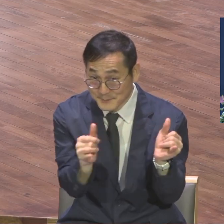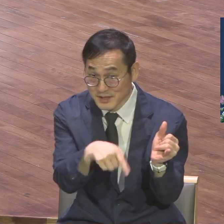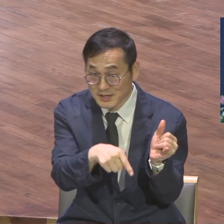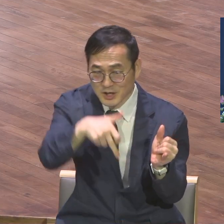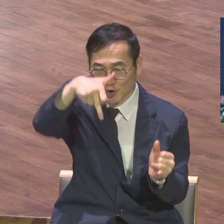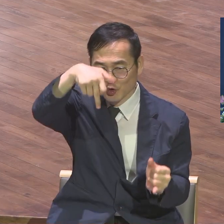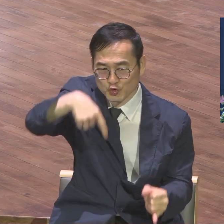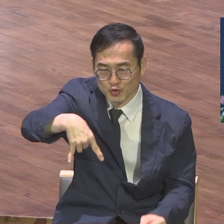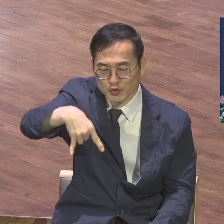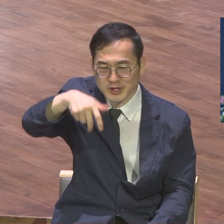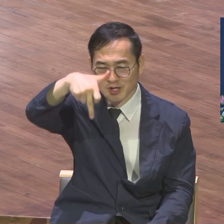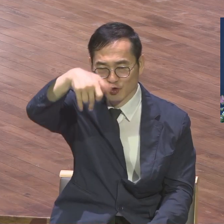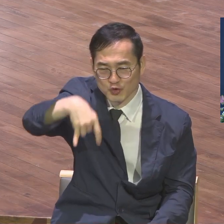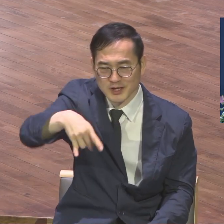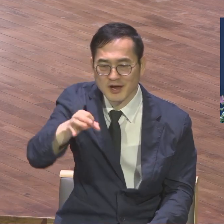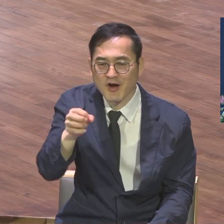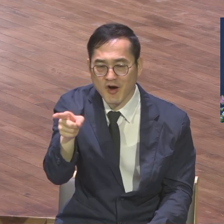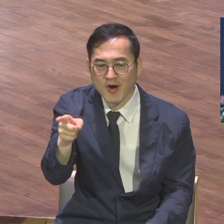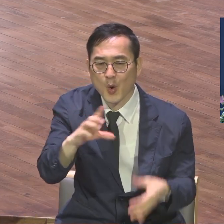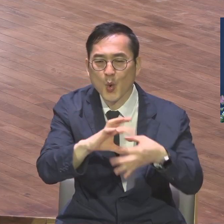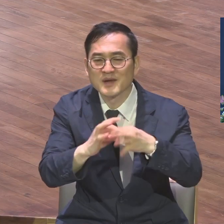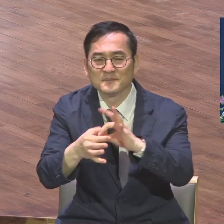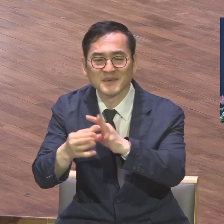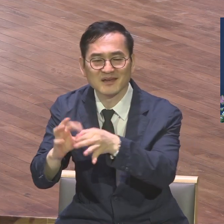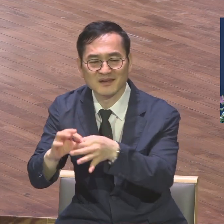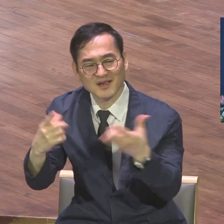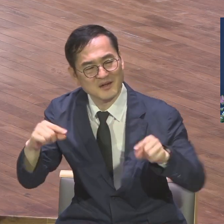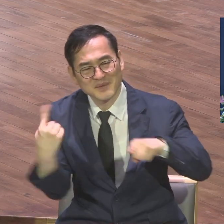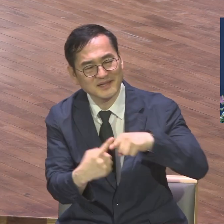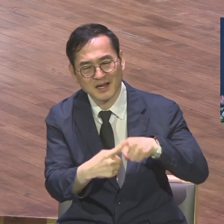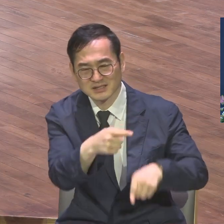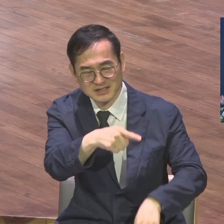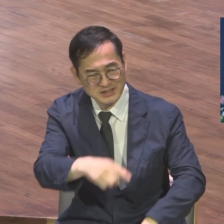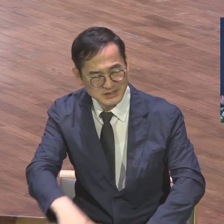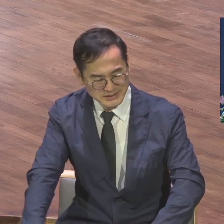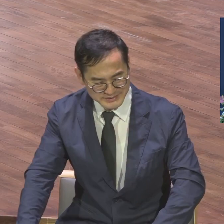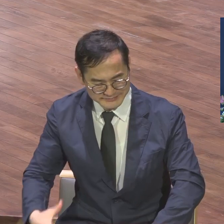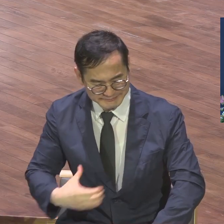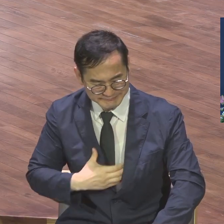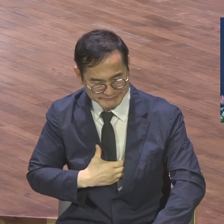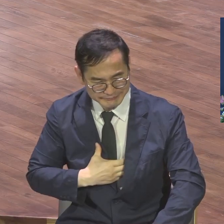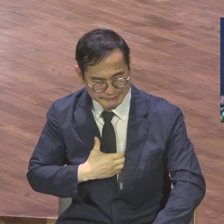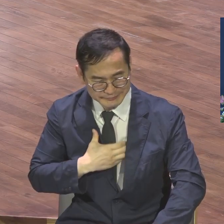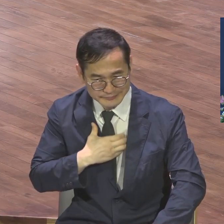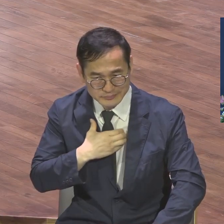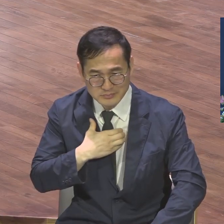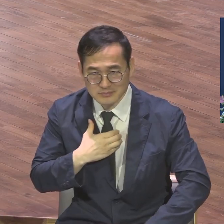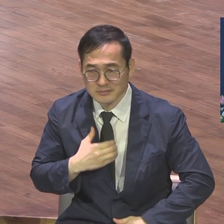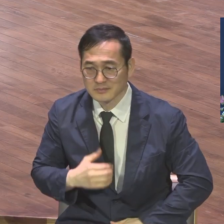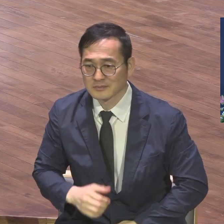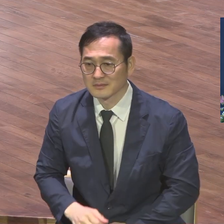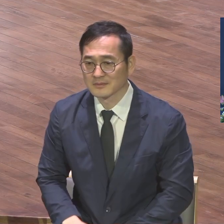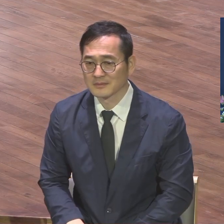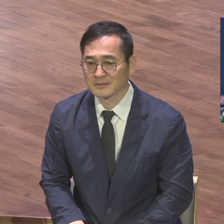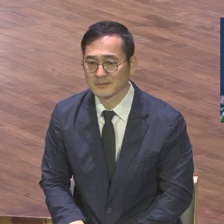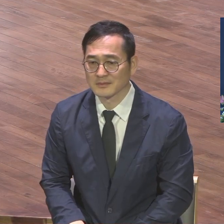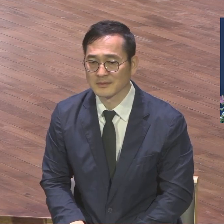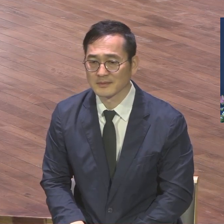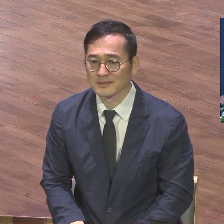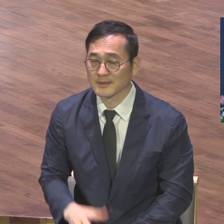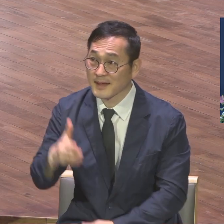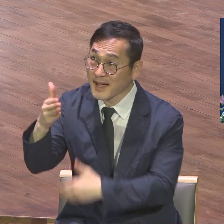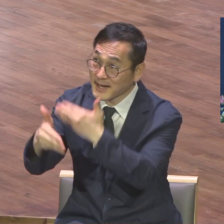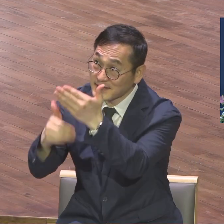퀴어 올림픽이라고까지 말하고 있습니다. 그만큼 지금 시대 상황이 유일성의